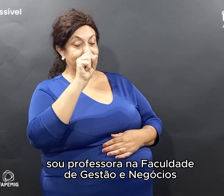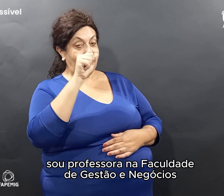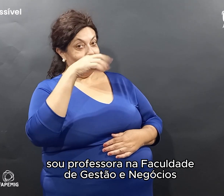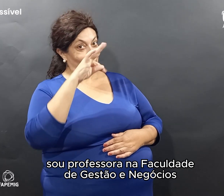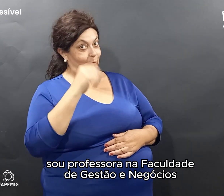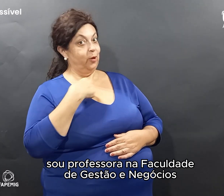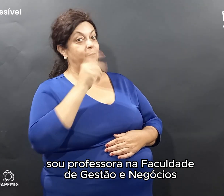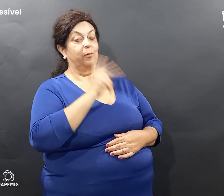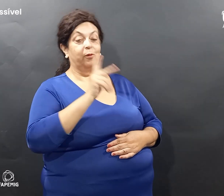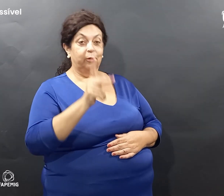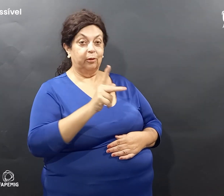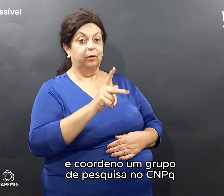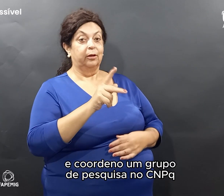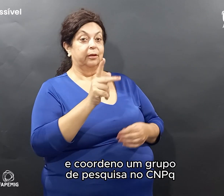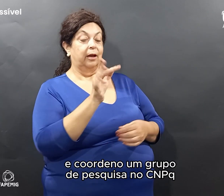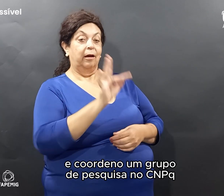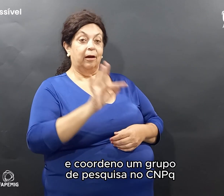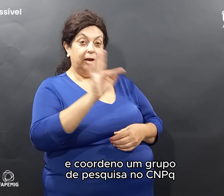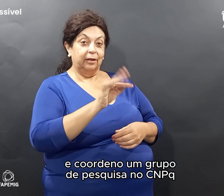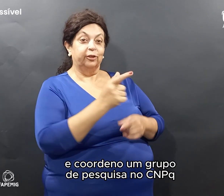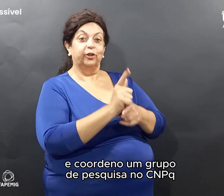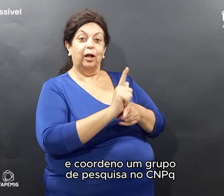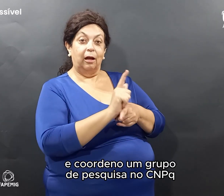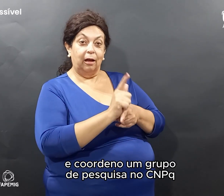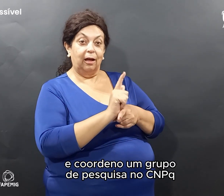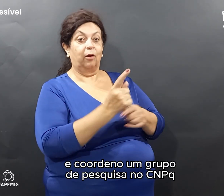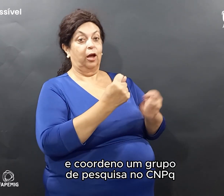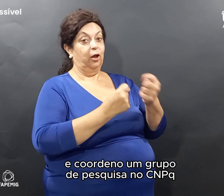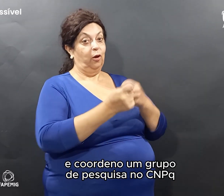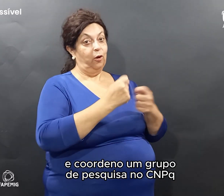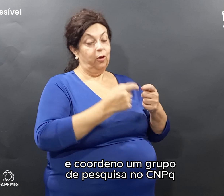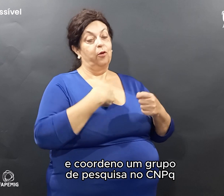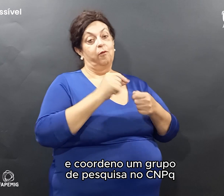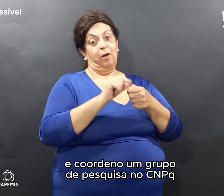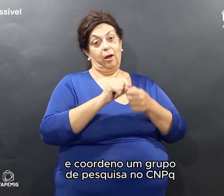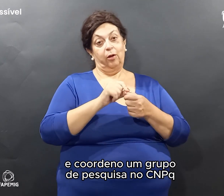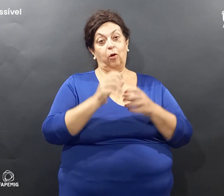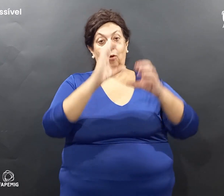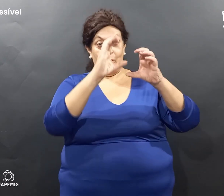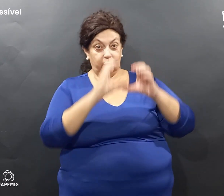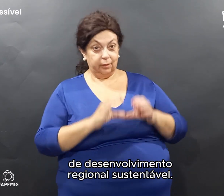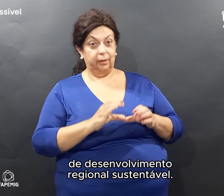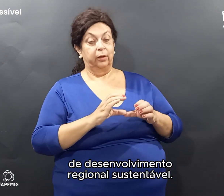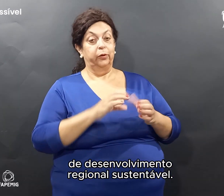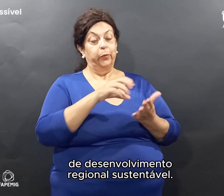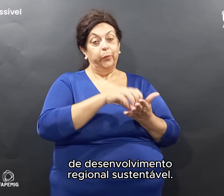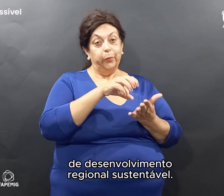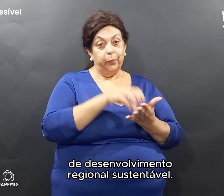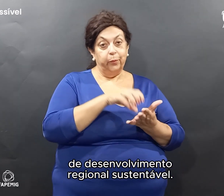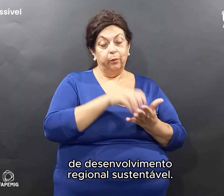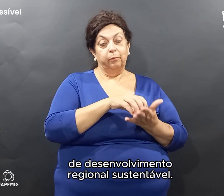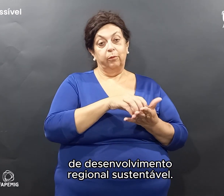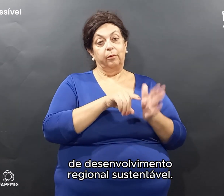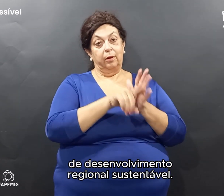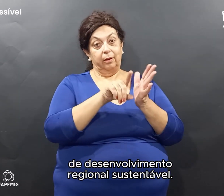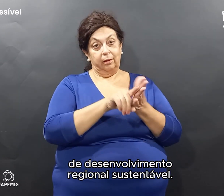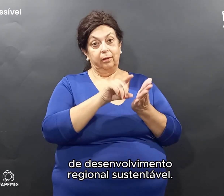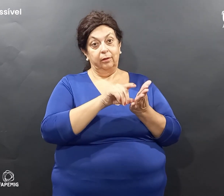e Negócios e eu coordeno um grupo de pesquisa, no CNPq, de Desenvolvimento Regional Sustentável.